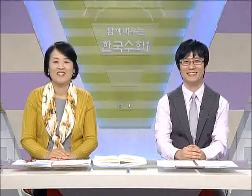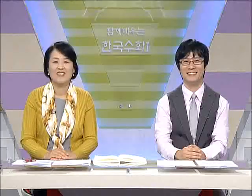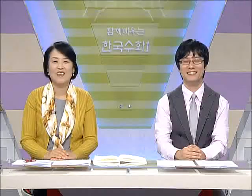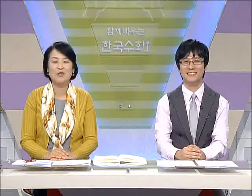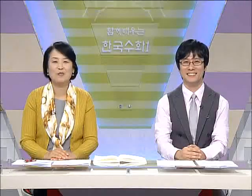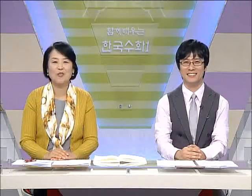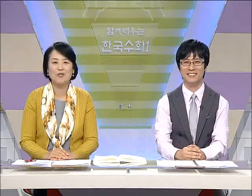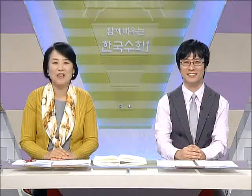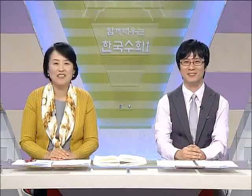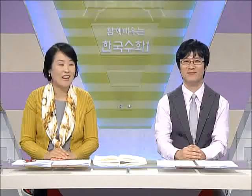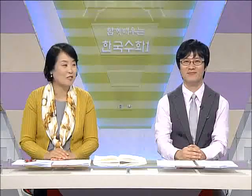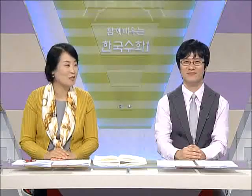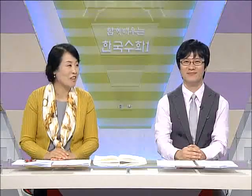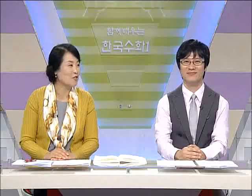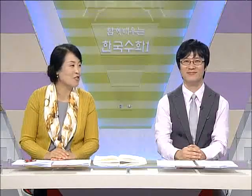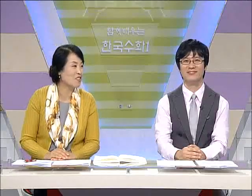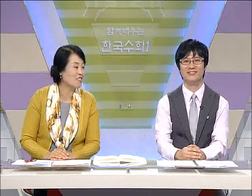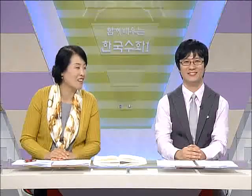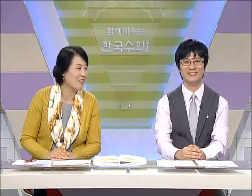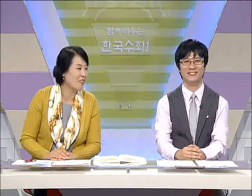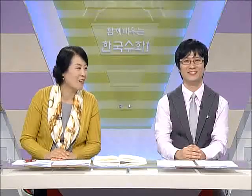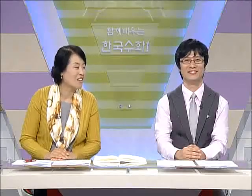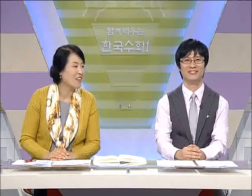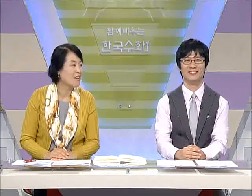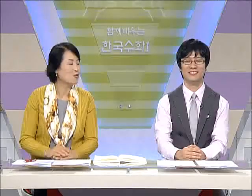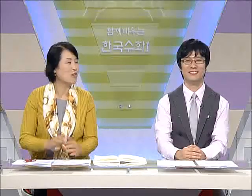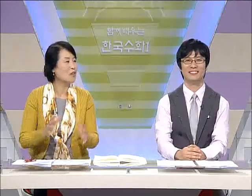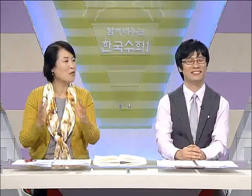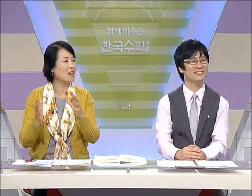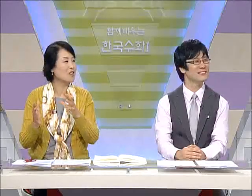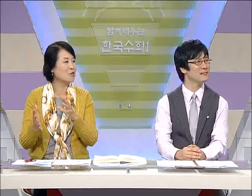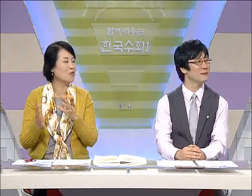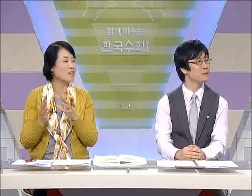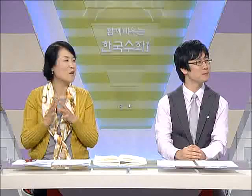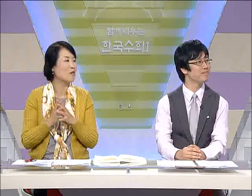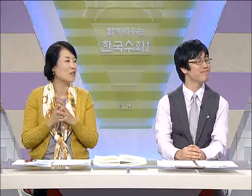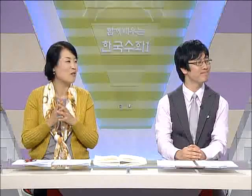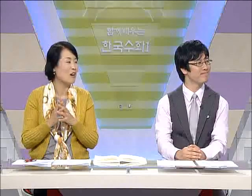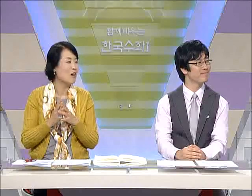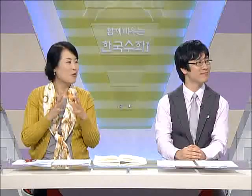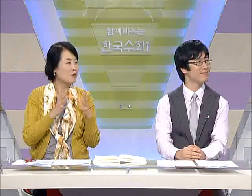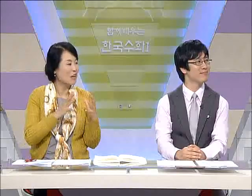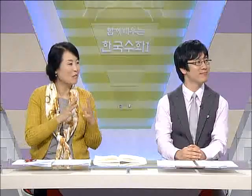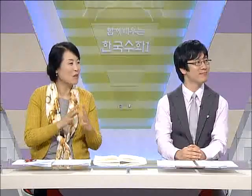네, 우리 문형두 학생 아주 잘해주셨는데요. 네, 수화 동아리에서 수화를 배울 때와 오늘